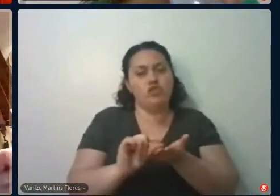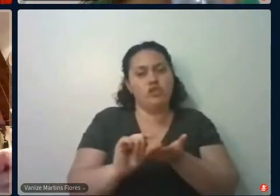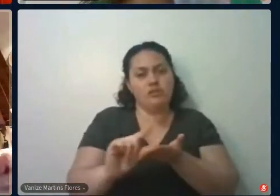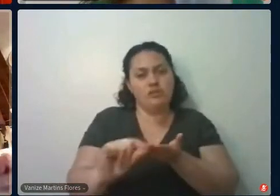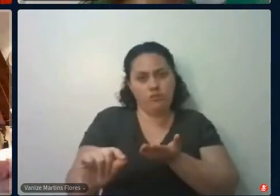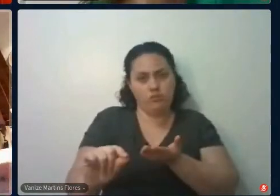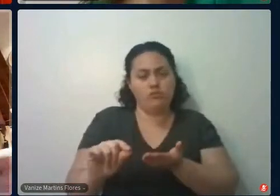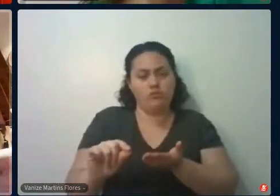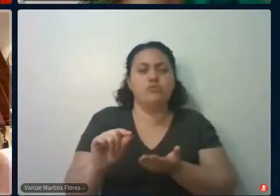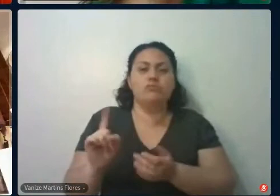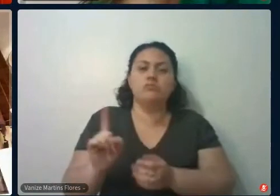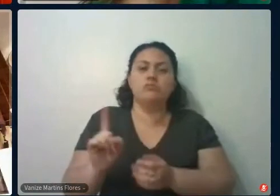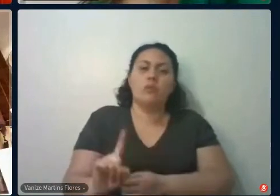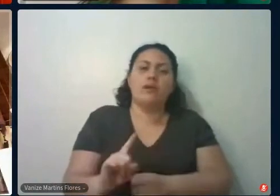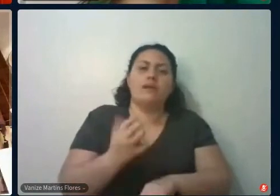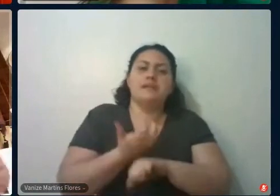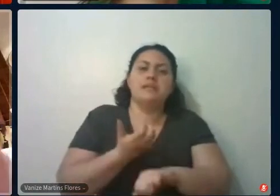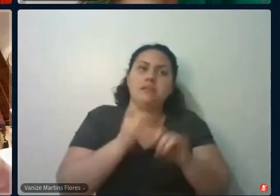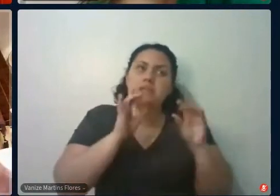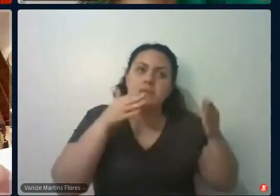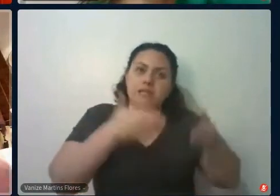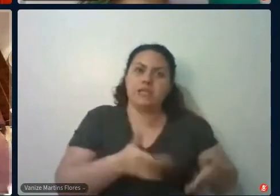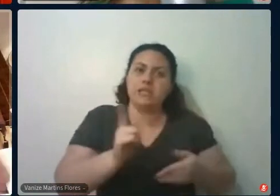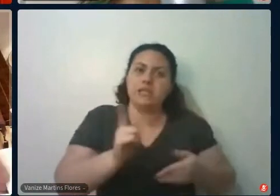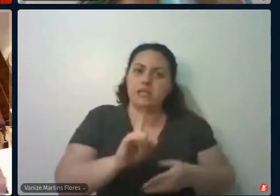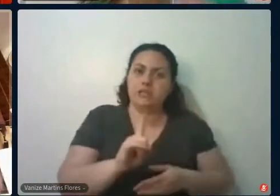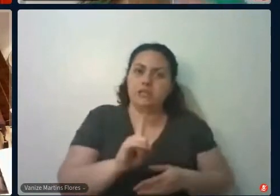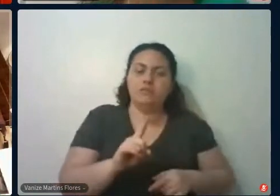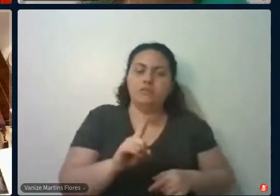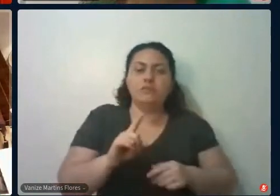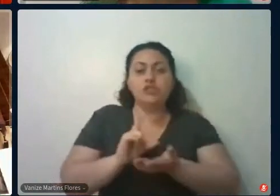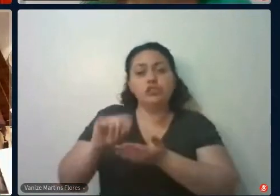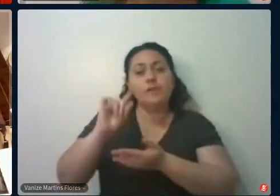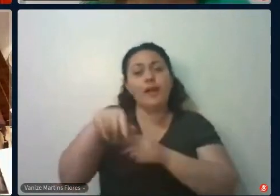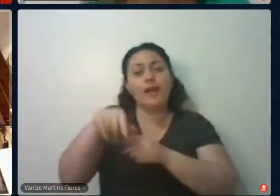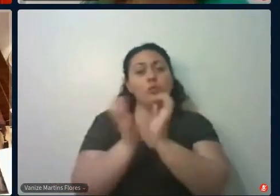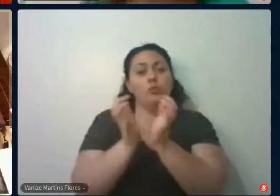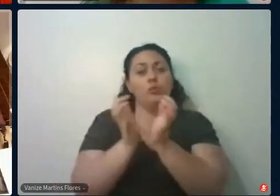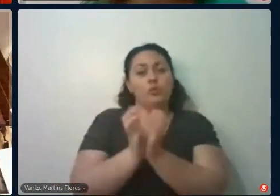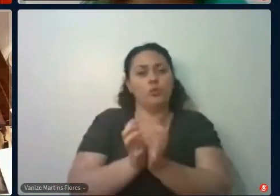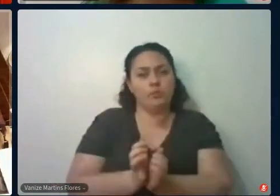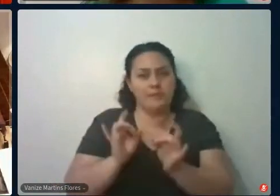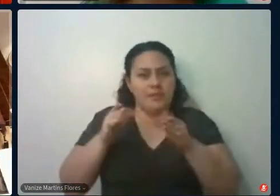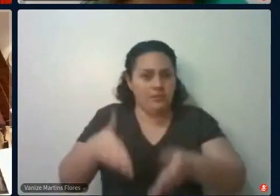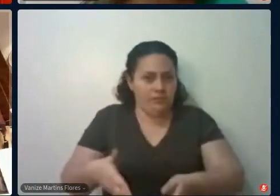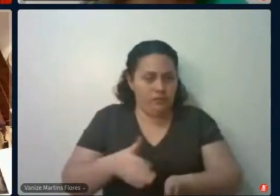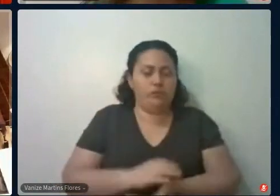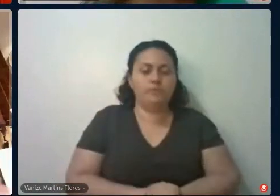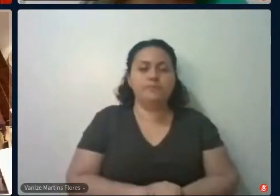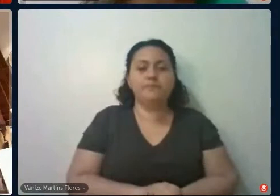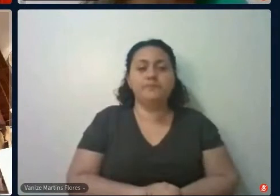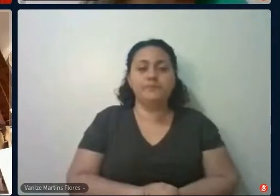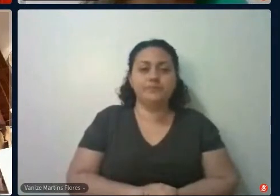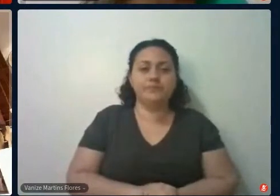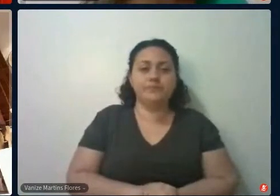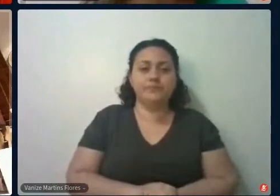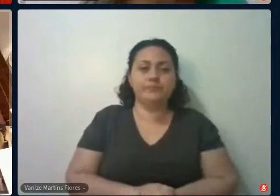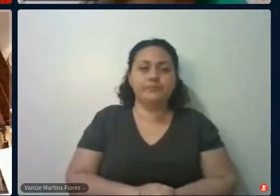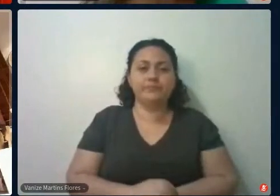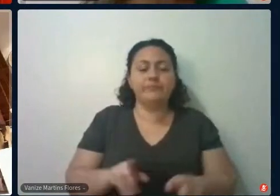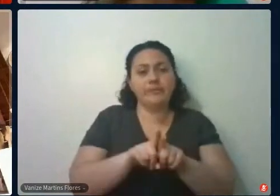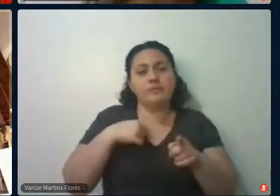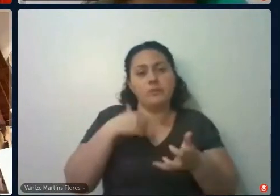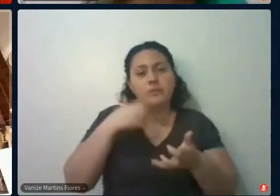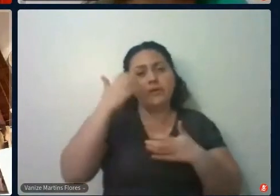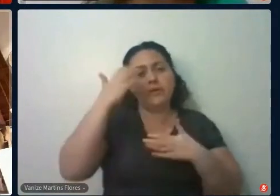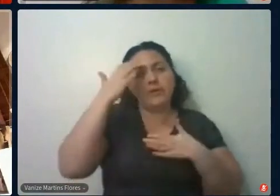ser disciplina específico, ele vai ser turma específico, tá? E vou agradecer